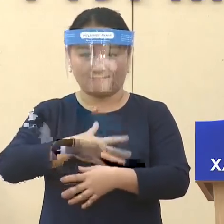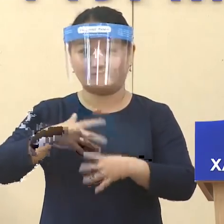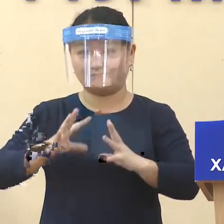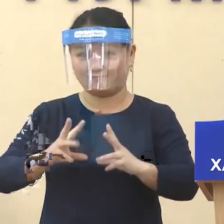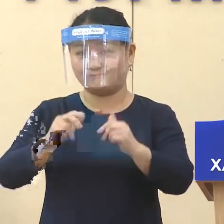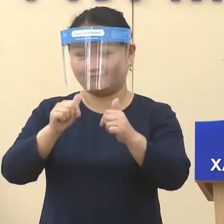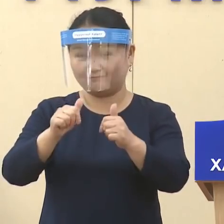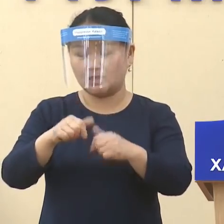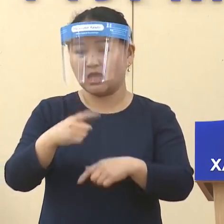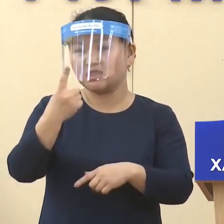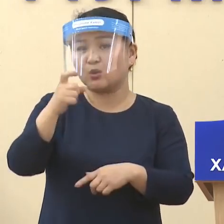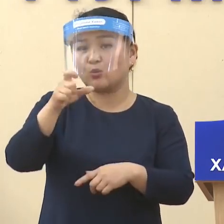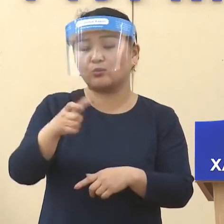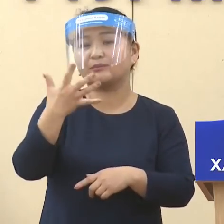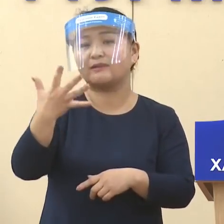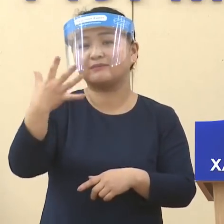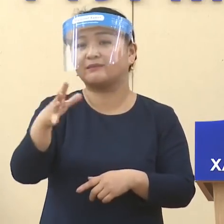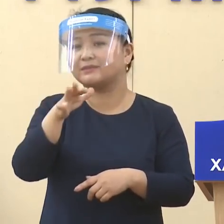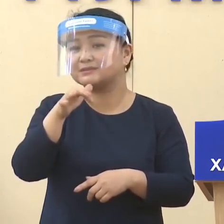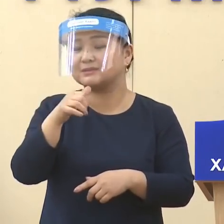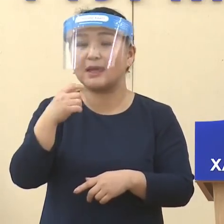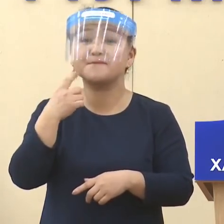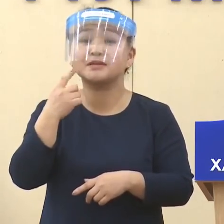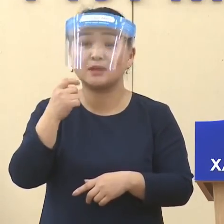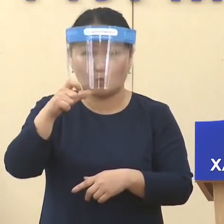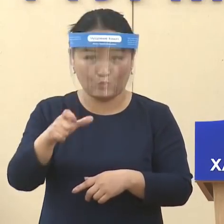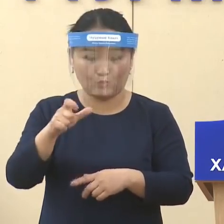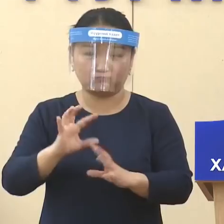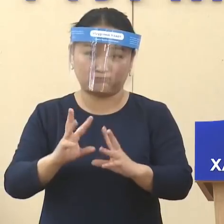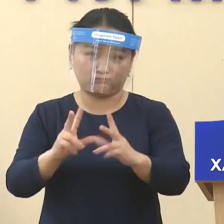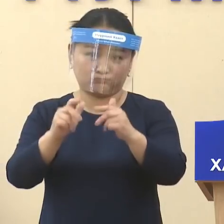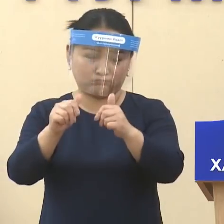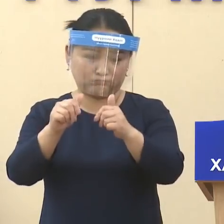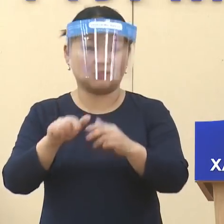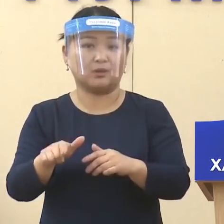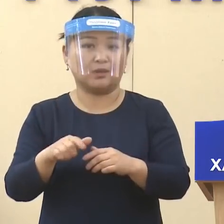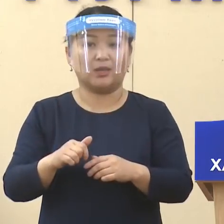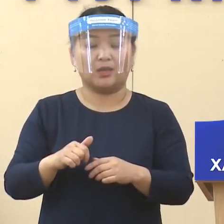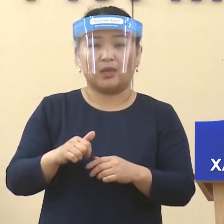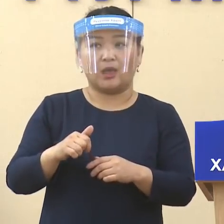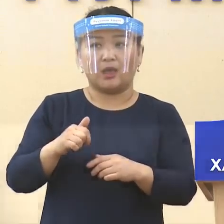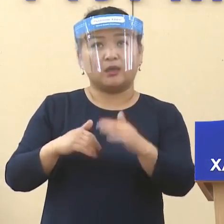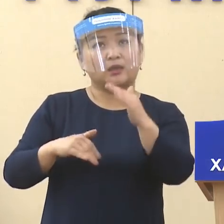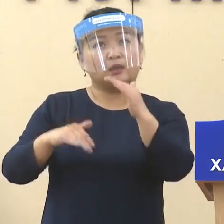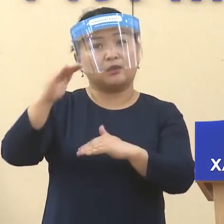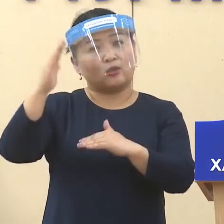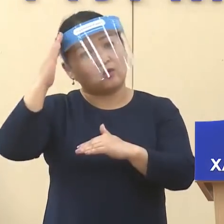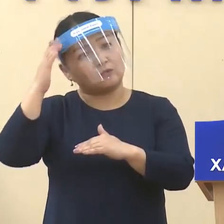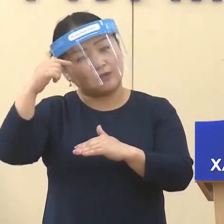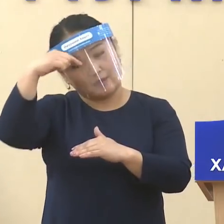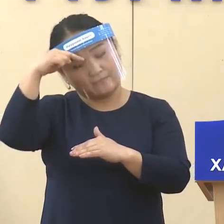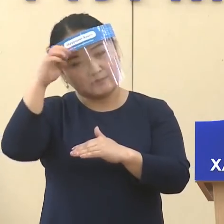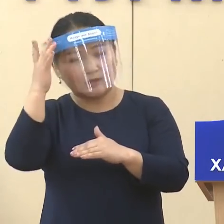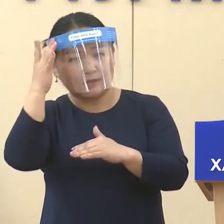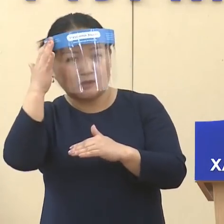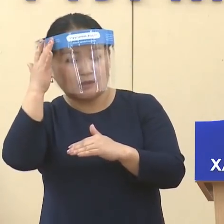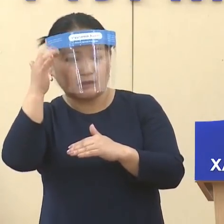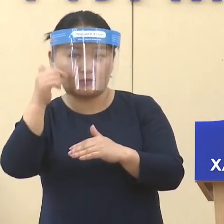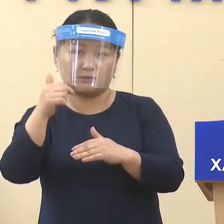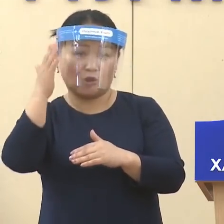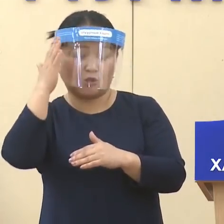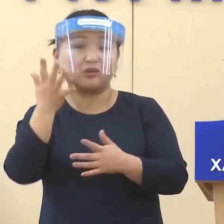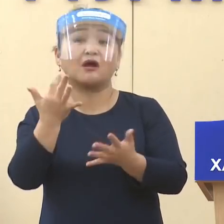хүн 55 настай нэг эмэгтэй эдгэрсэн. А хамгийн дээд талын хоног нь бол эмчилгээнд байсан хоног